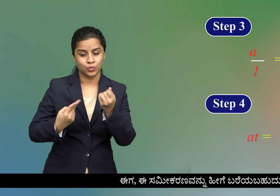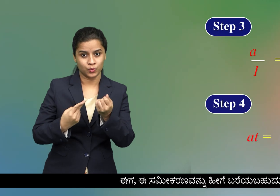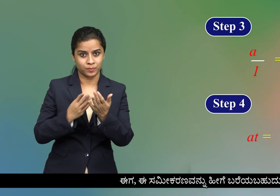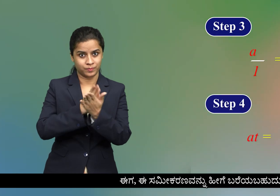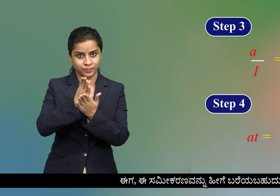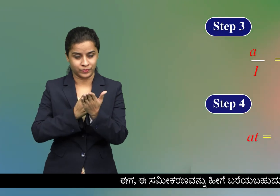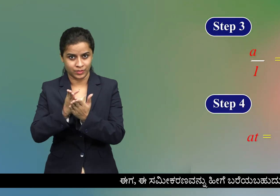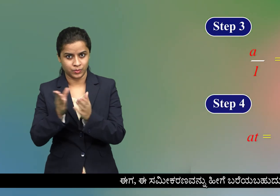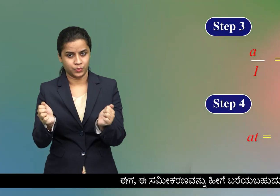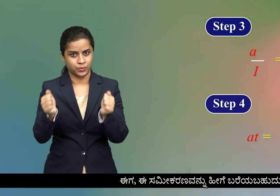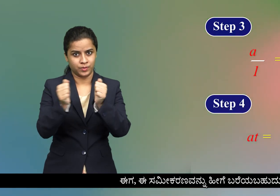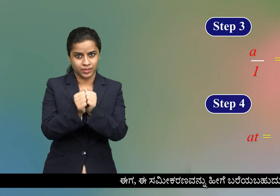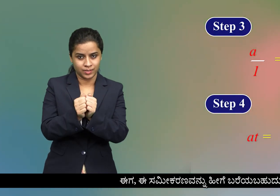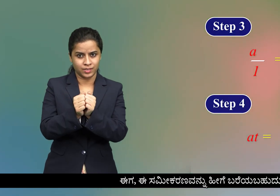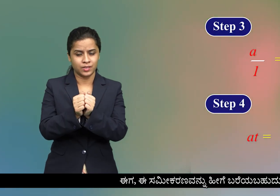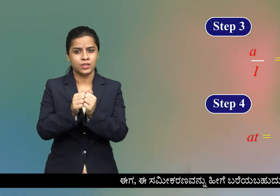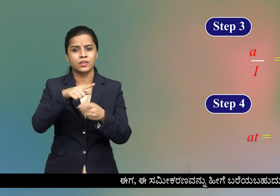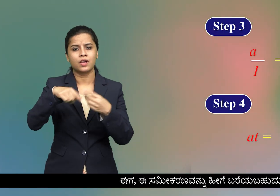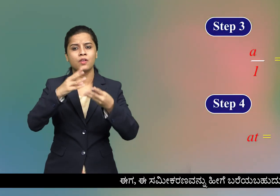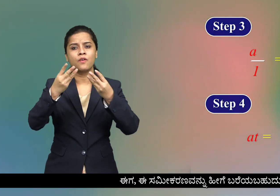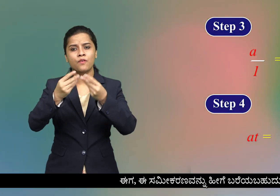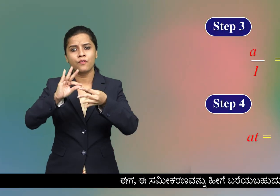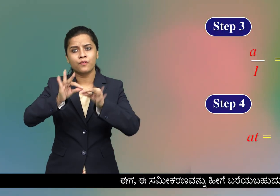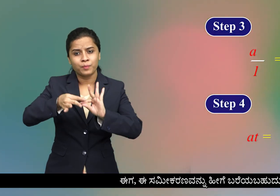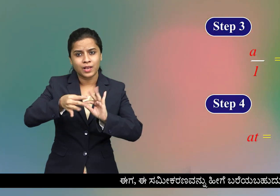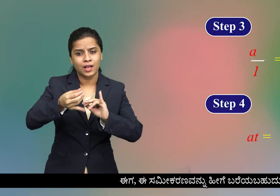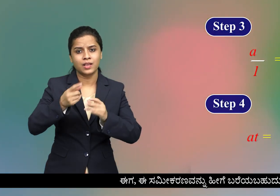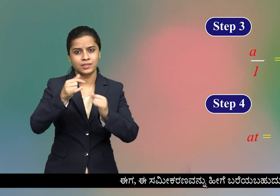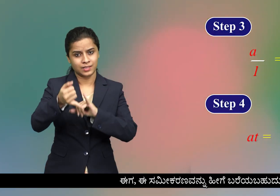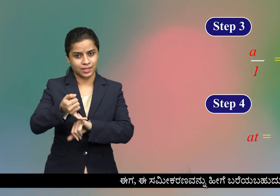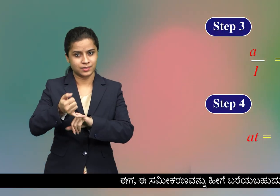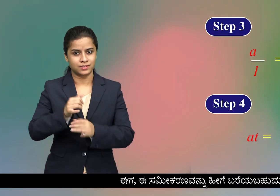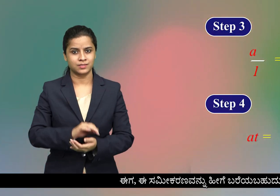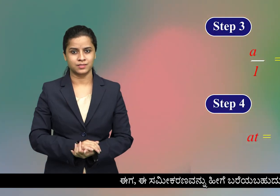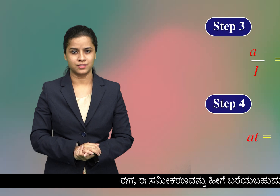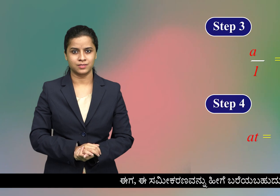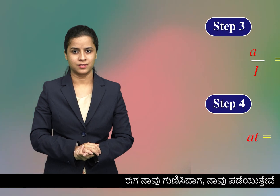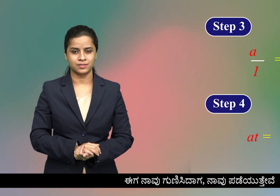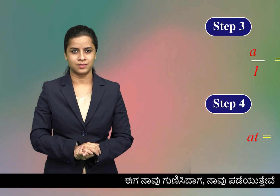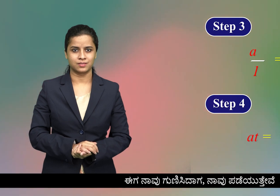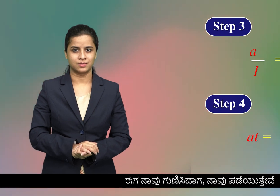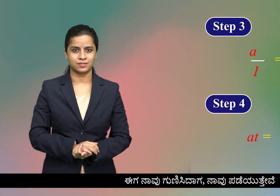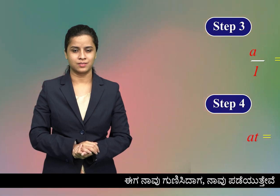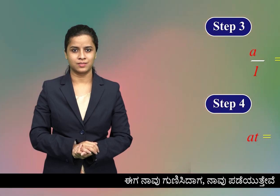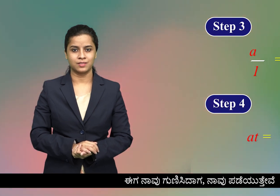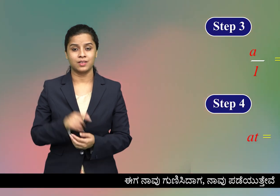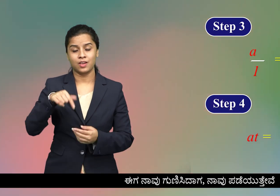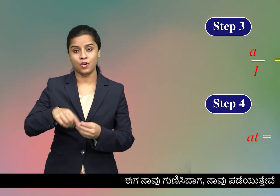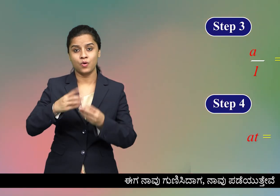ಈಗ ಈ ಸಮೀಕರಣವನ್ನ ಹೀಗೆ ಬರಿಬಹುದು ಎ ಬೈ 1 ಈಸ್ ಈಕ್ವಲ್ ಟು ವಿ ಮೈನಸ್ ಯು ಬೈ ಟಿ. ಈಗ ನಾವು ಗುಣಿಸಿದಾಗ ನಾವು